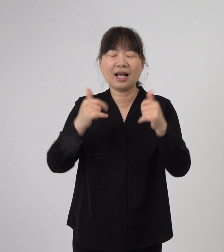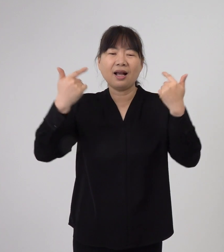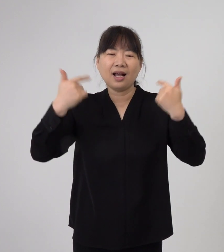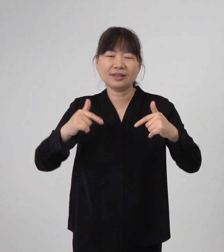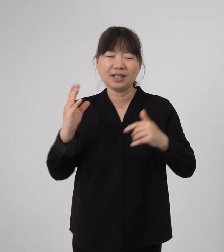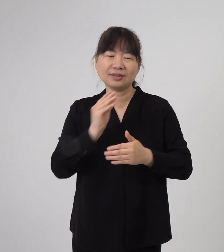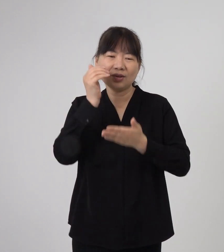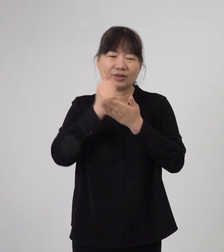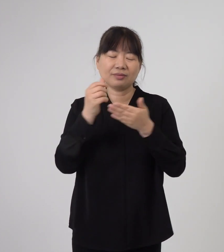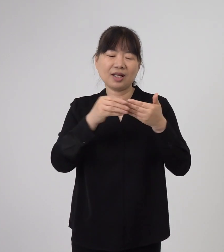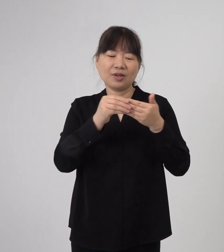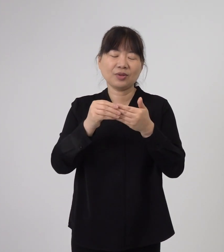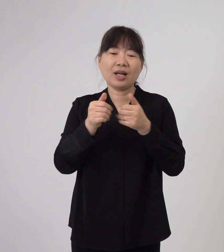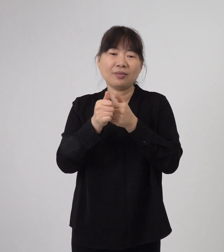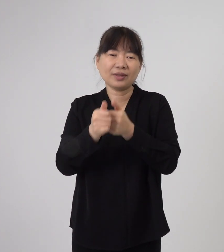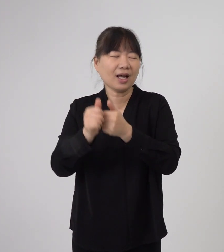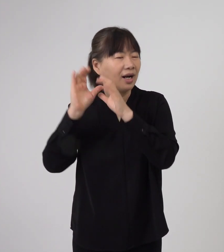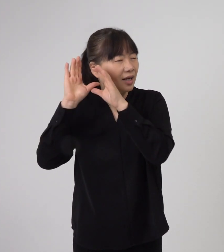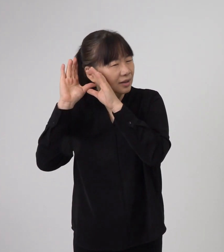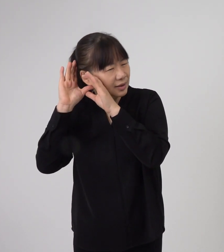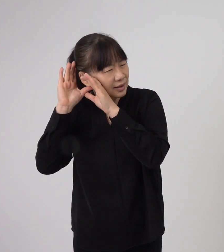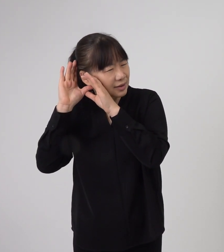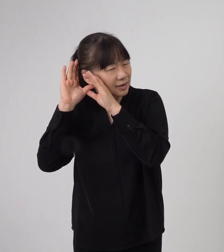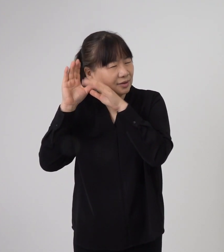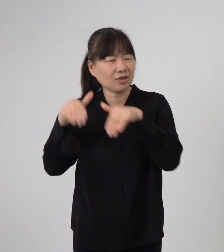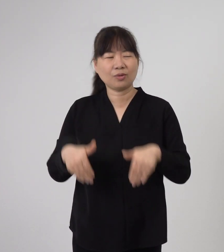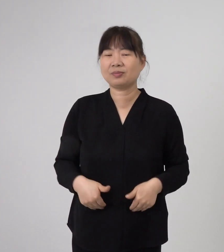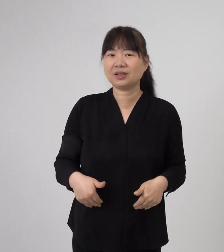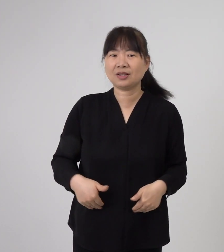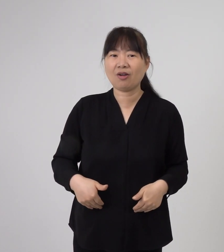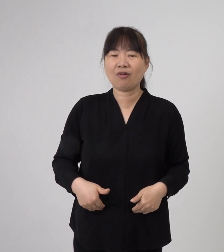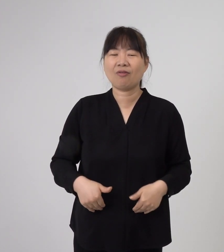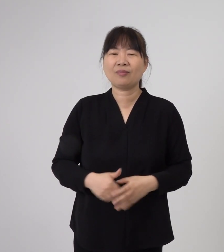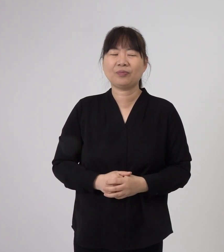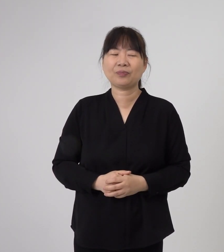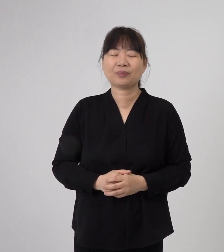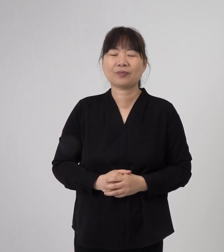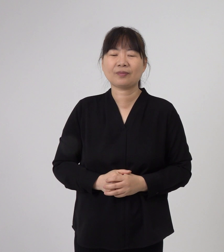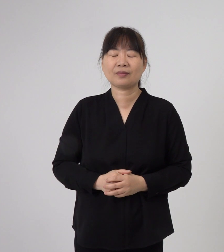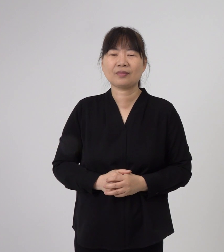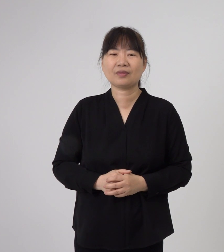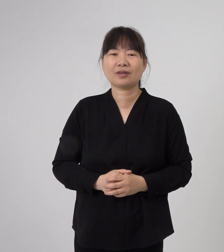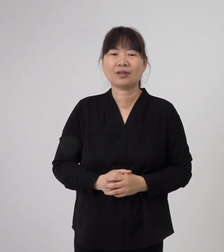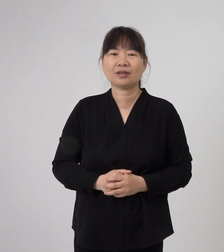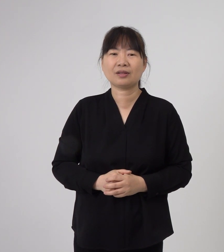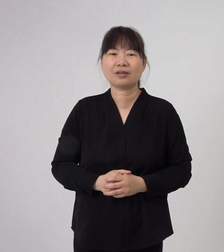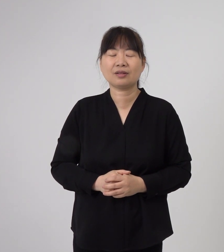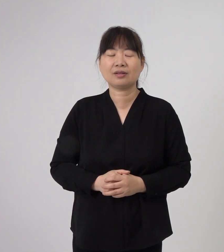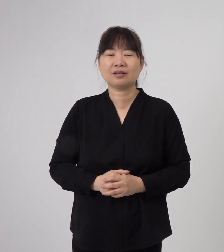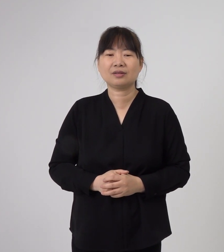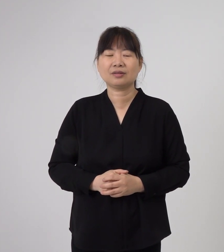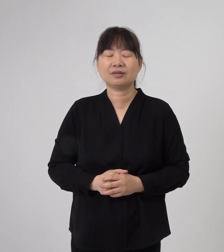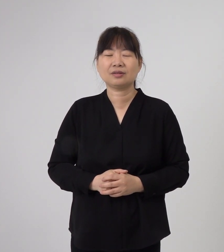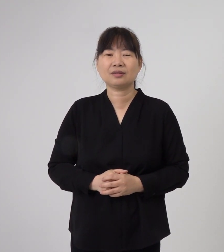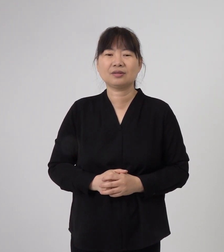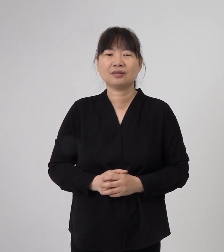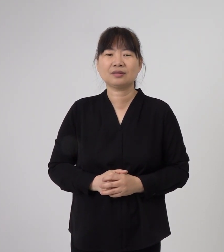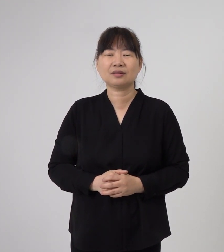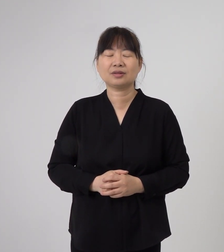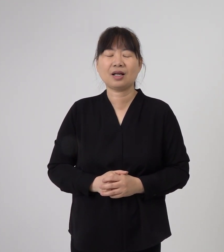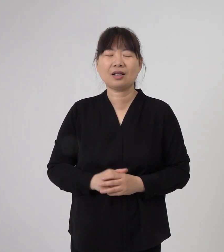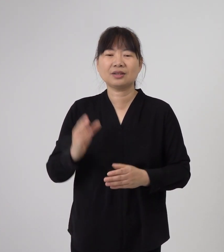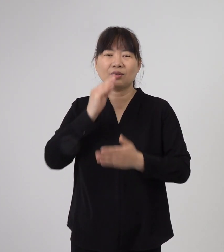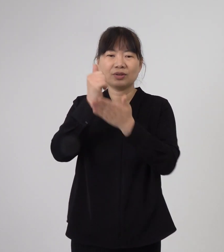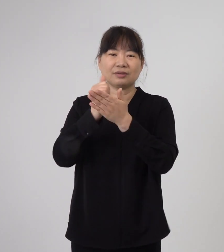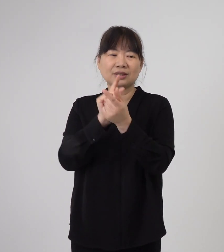항상 성령님의 인도하심에 귀 기울여야 한다. 네, 그러니까 이 말은 이런 뜻입니다. 그러면 성령님이